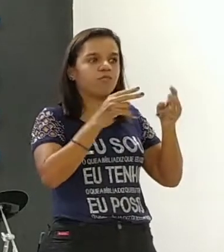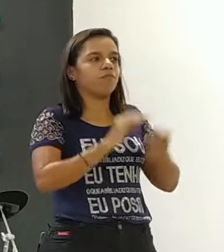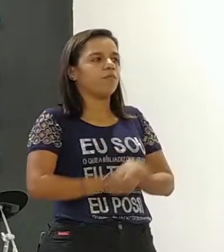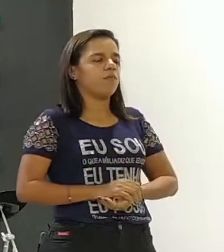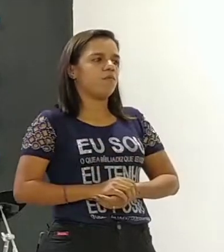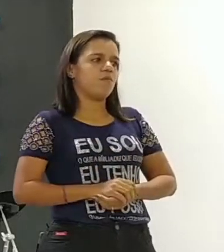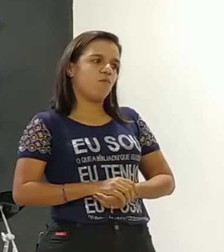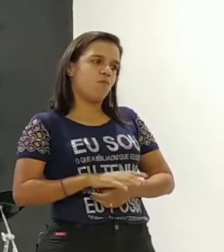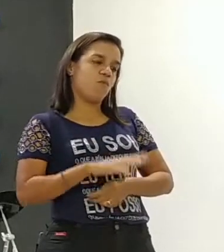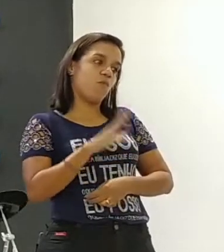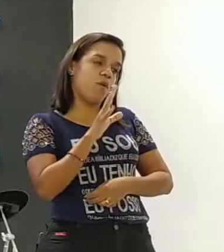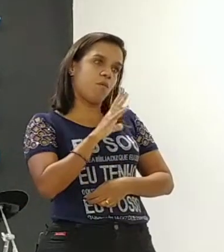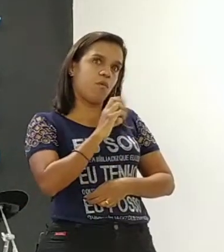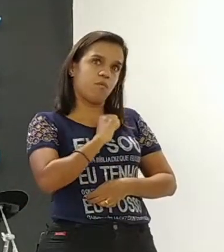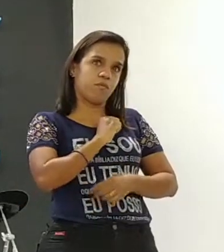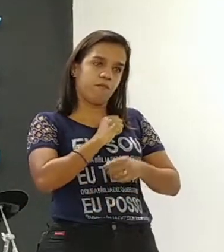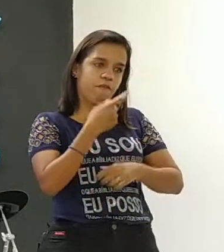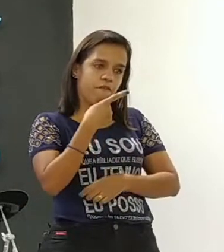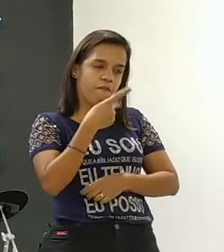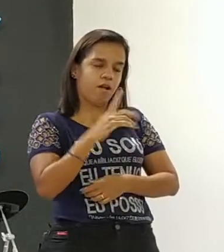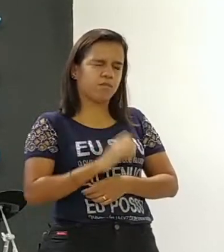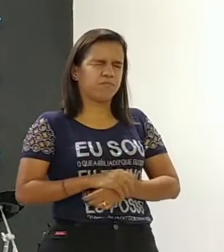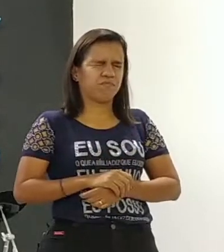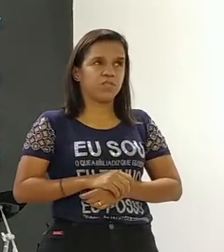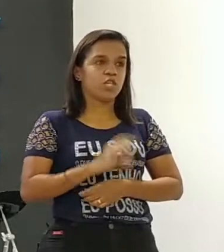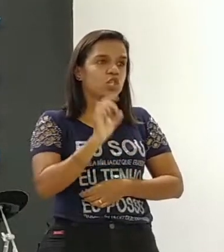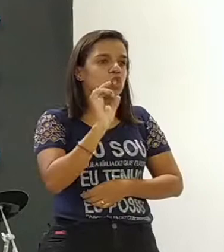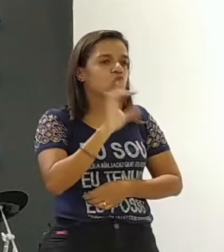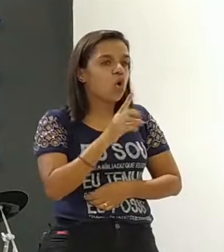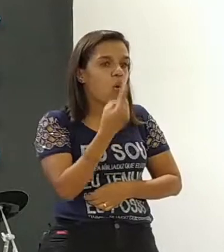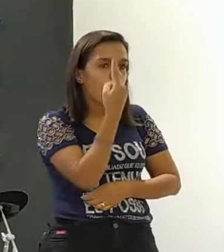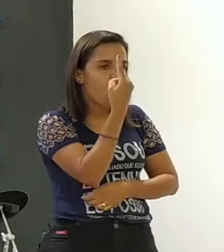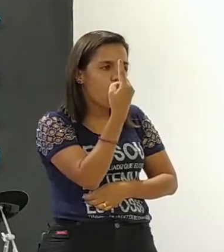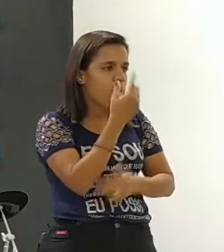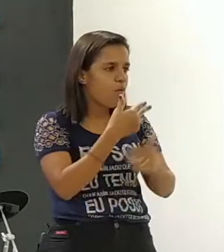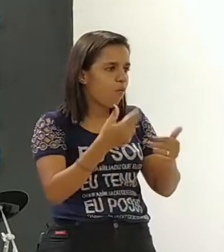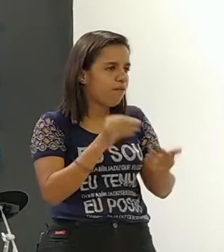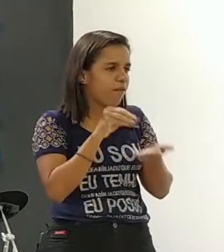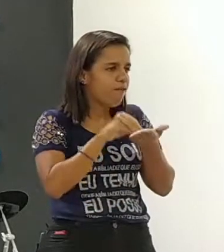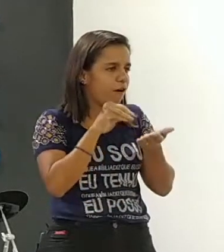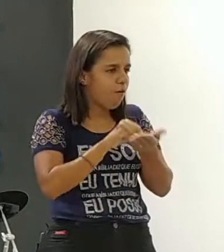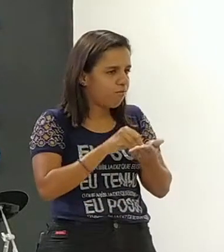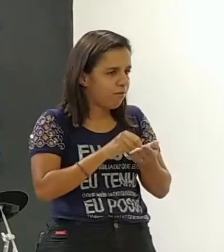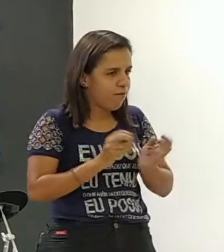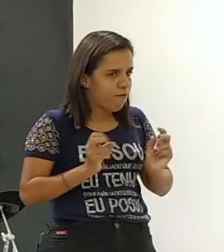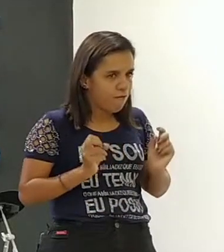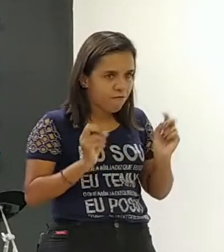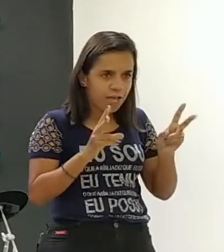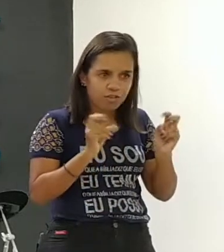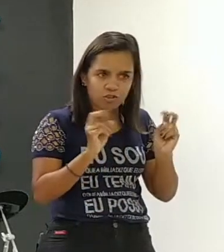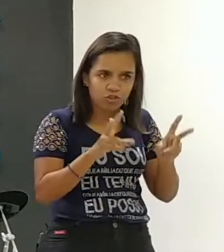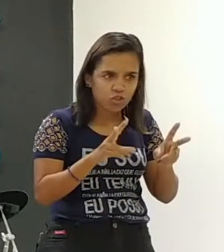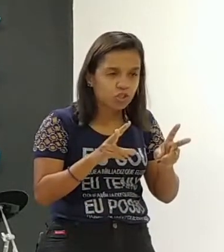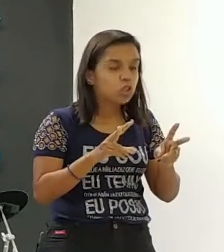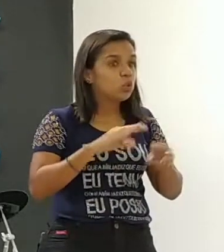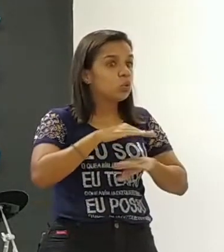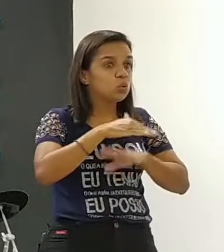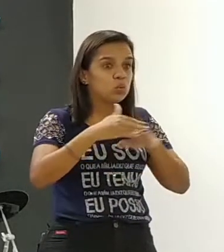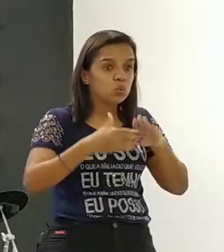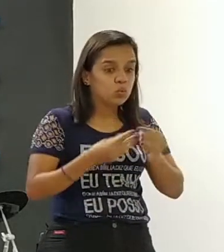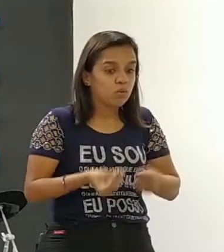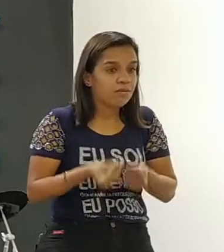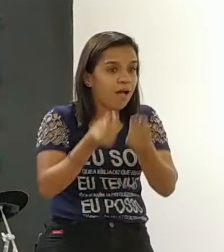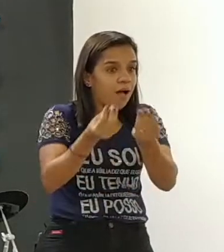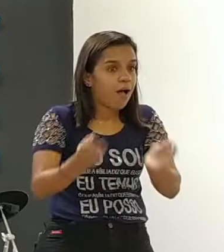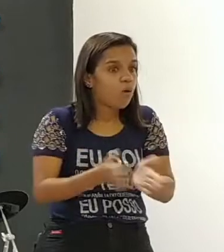o amor, e disse: só uma coisa te falta, vai, vende tudo que tens, dá aos pobres e